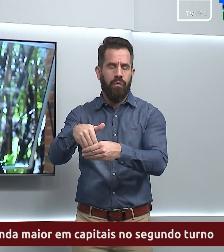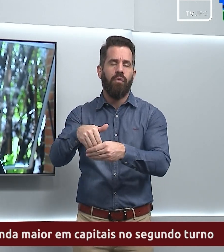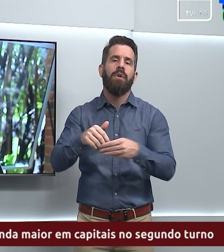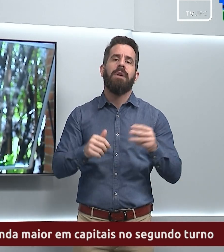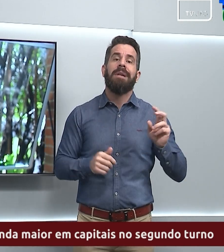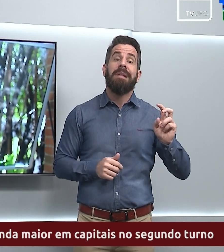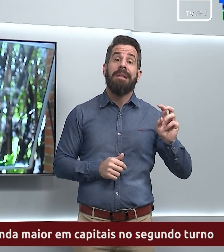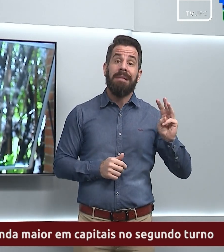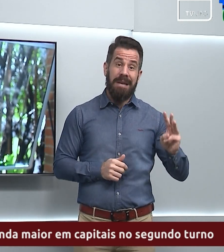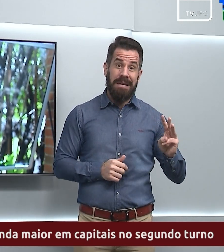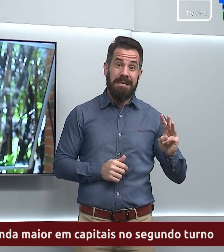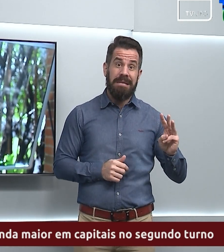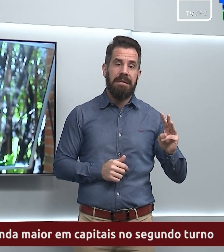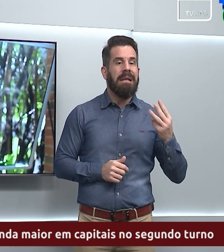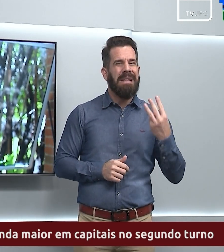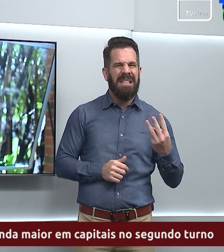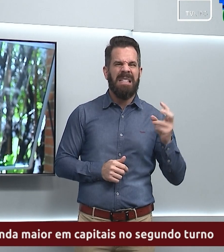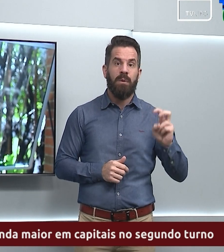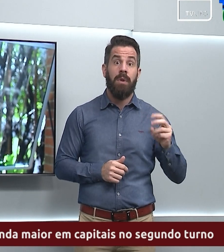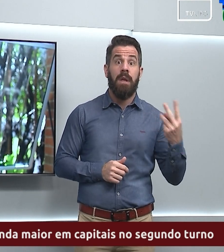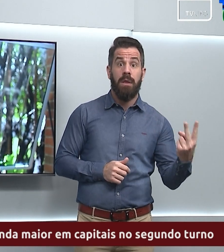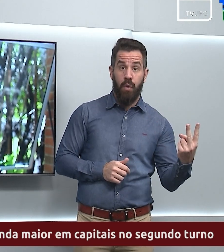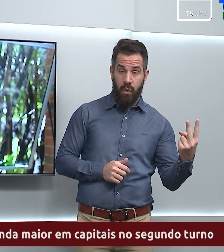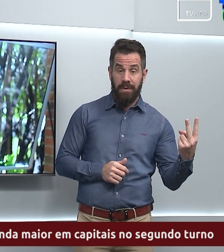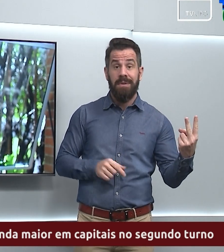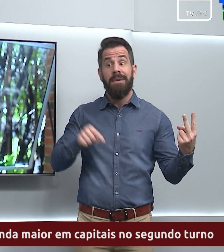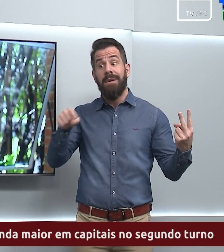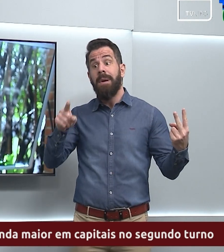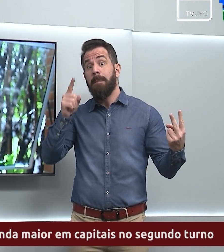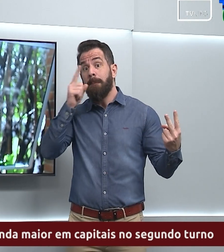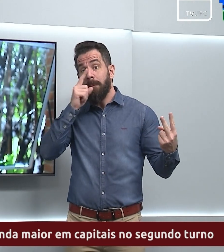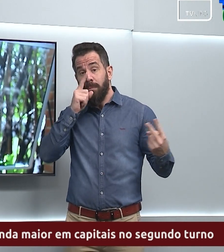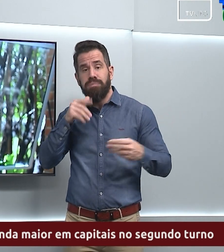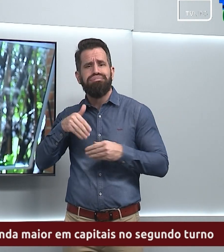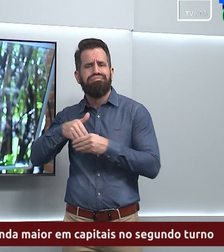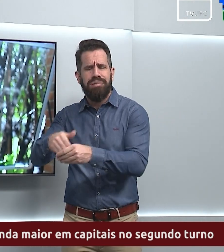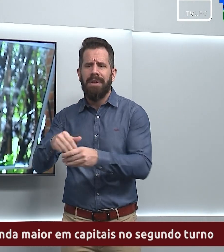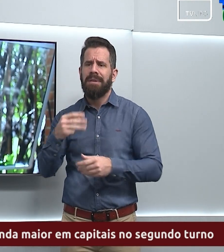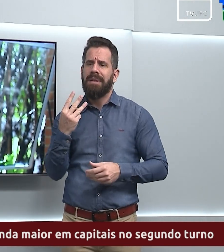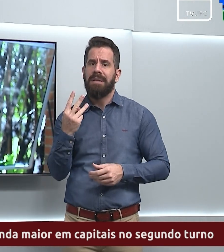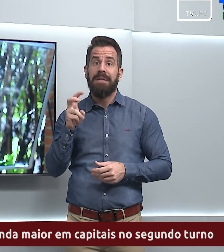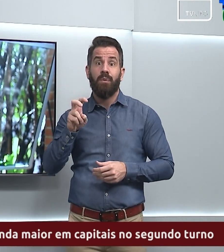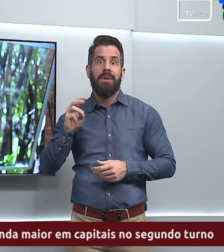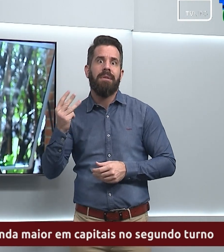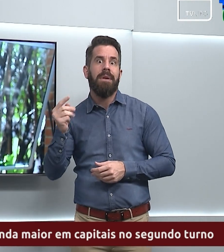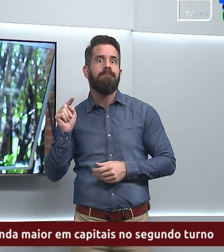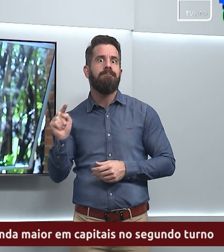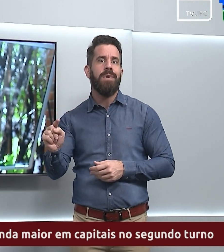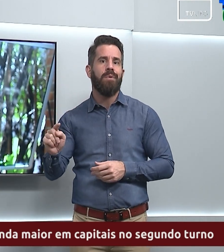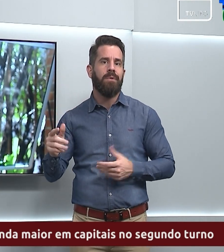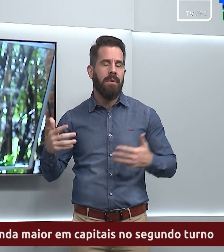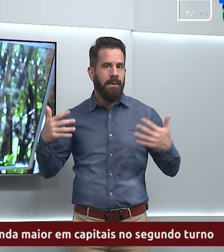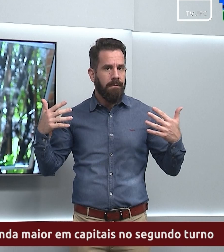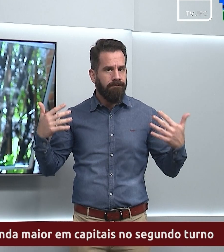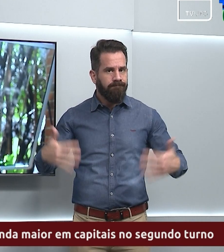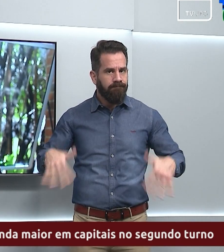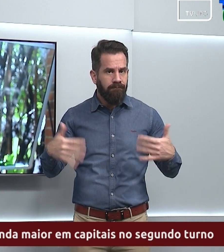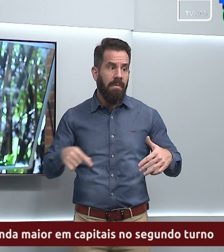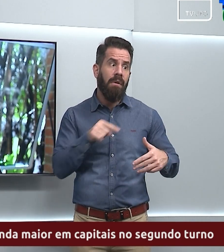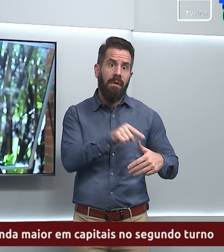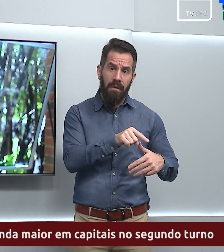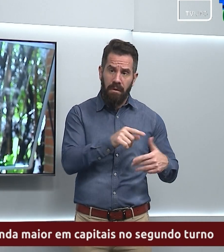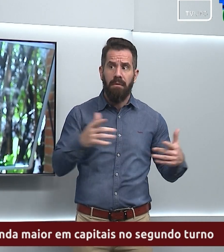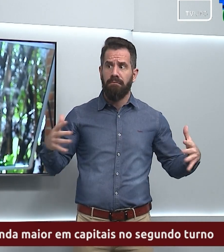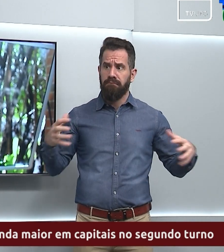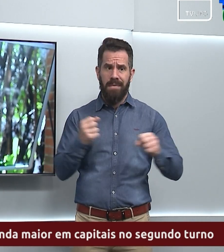Mabel totalizaram mais de 353 mil. Esse número de abstenção é o segundo maior do